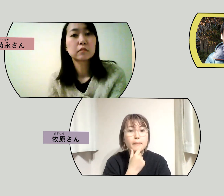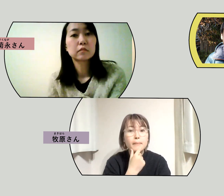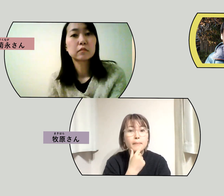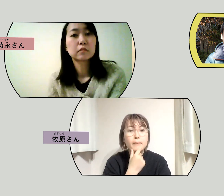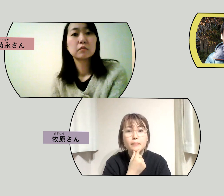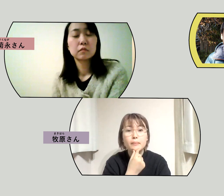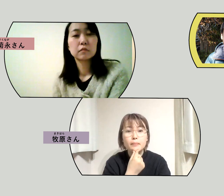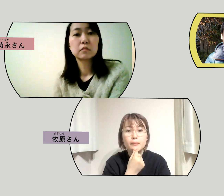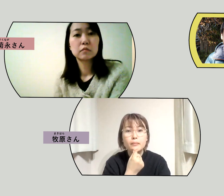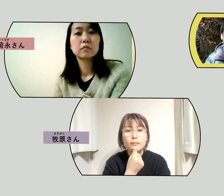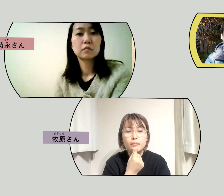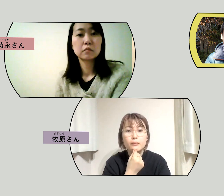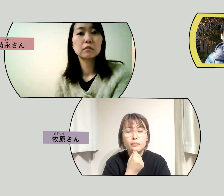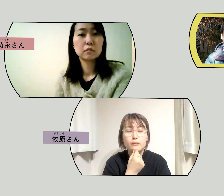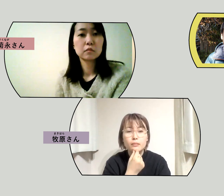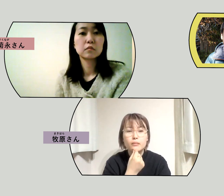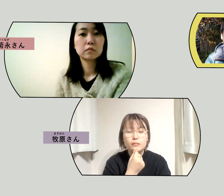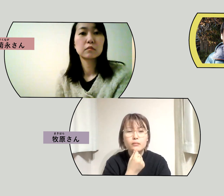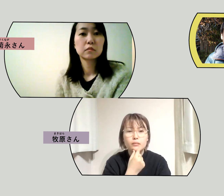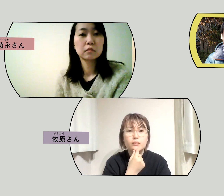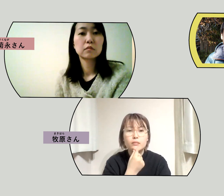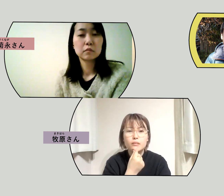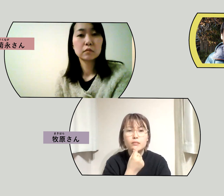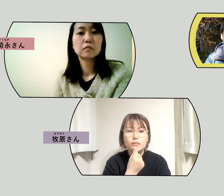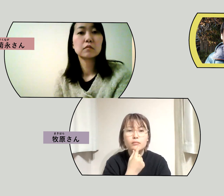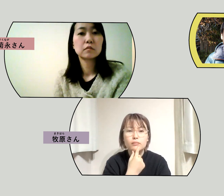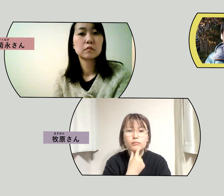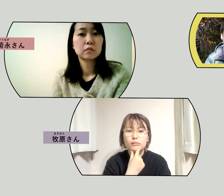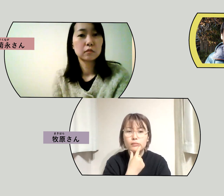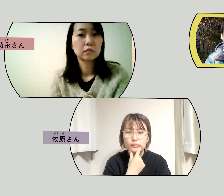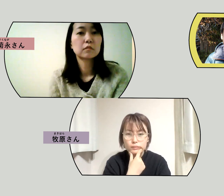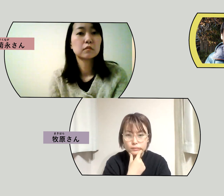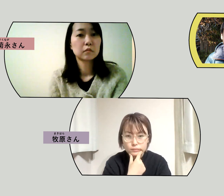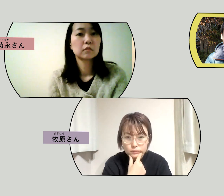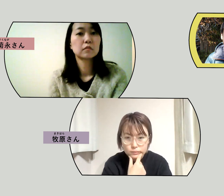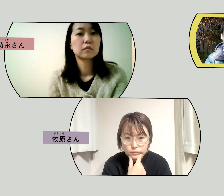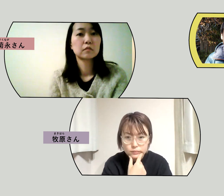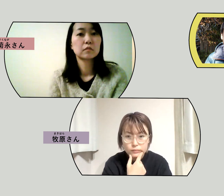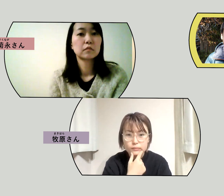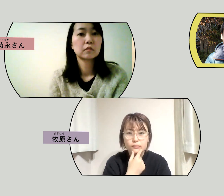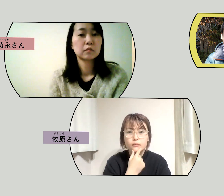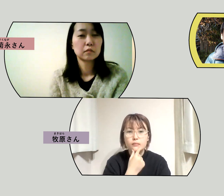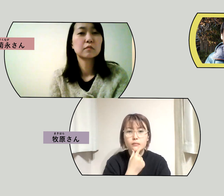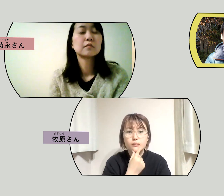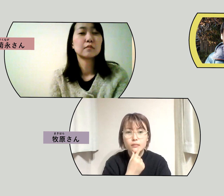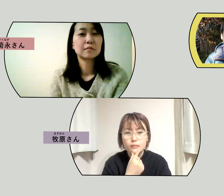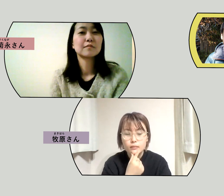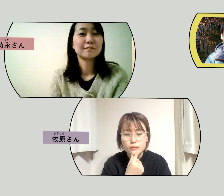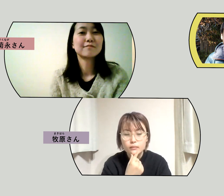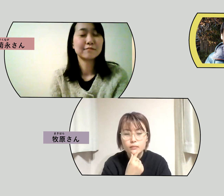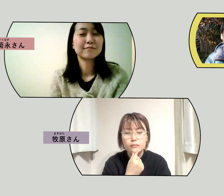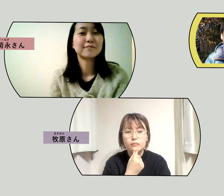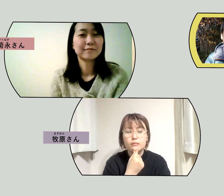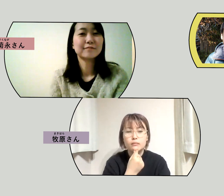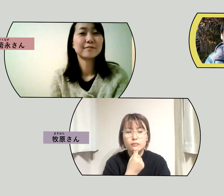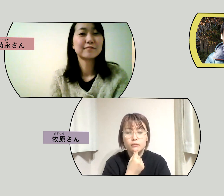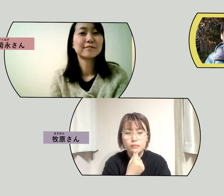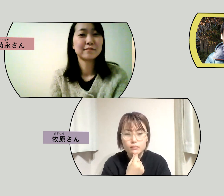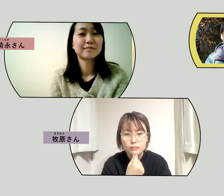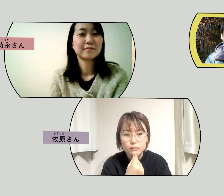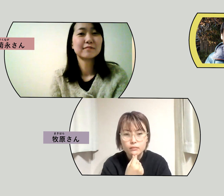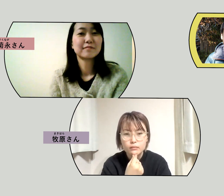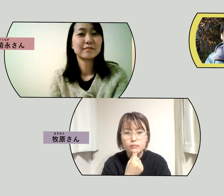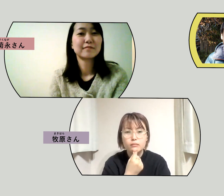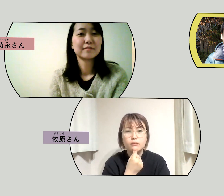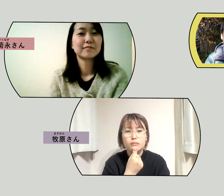小説を読む読む時も書く時もト書きというかナレーションばっかりの小説いわゆるこう